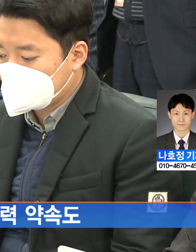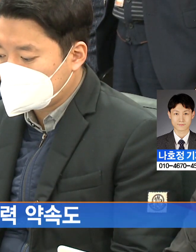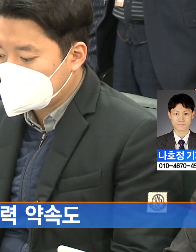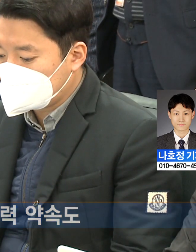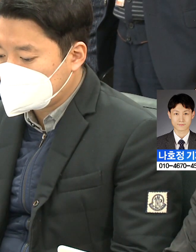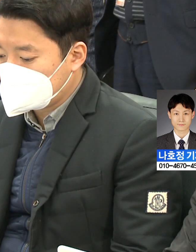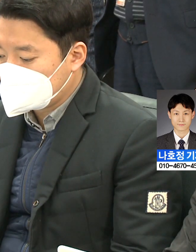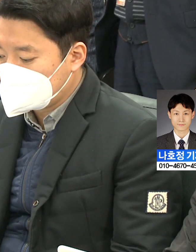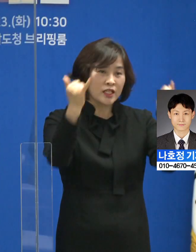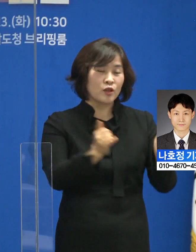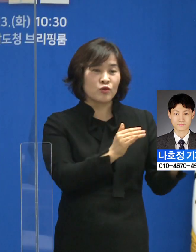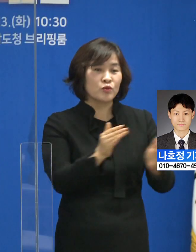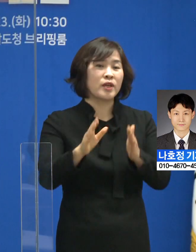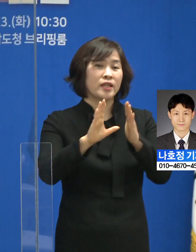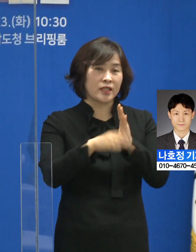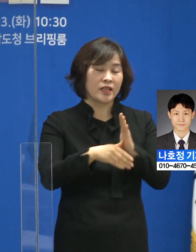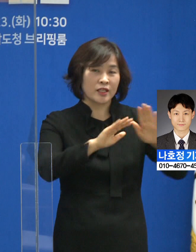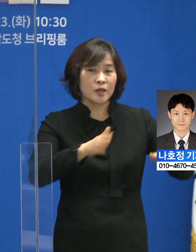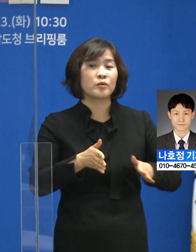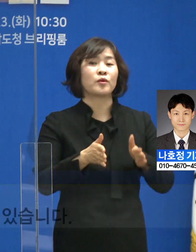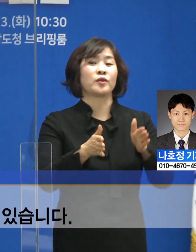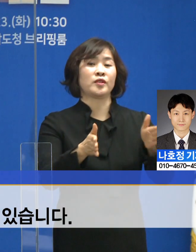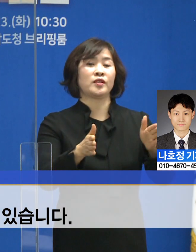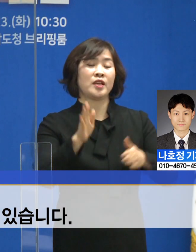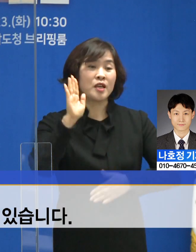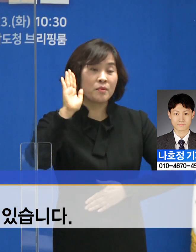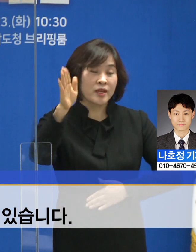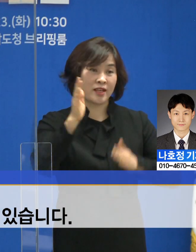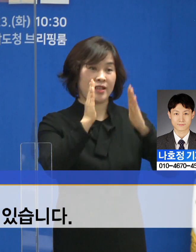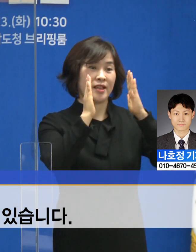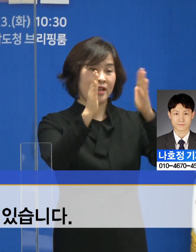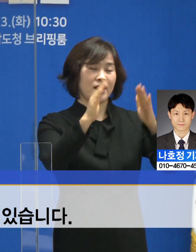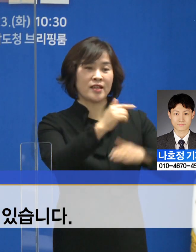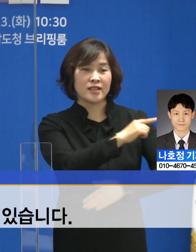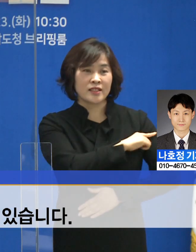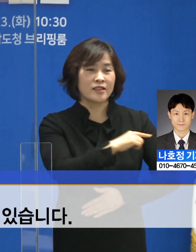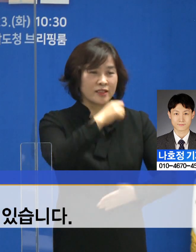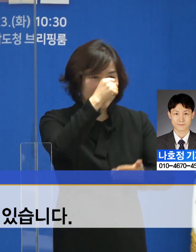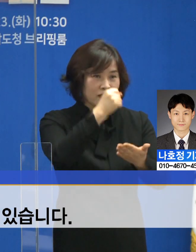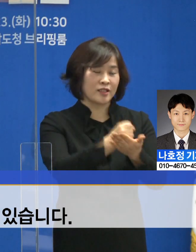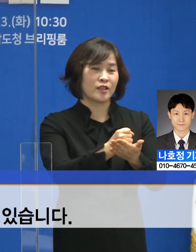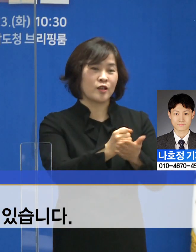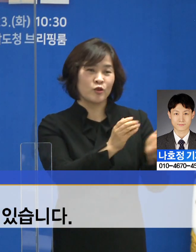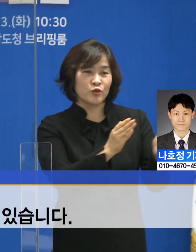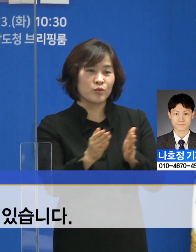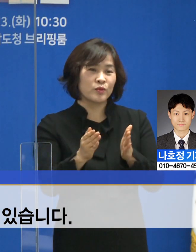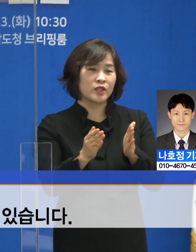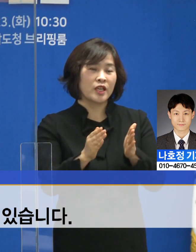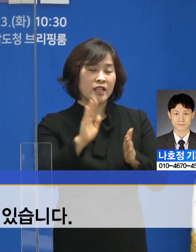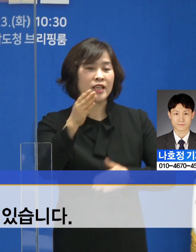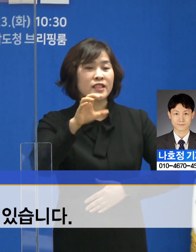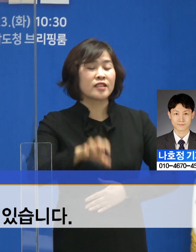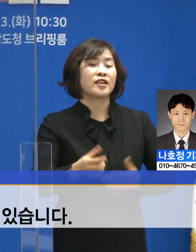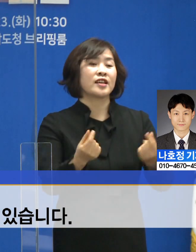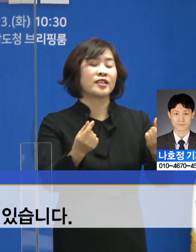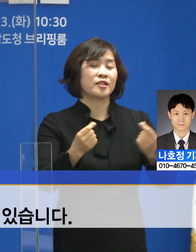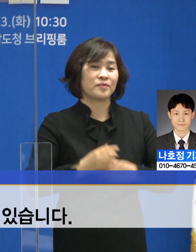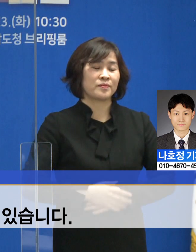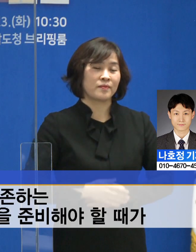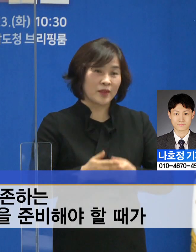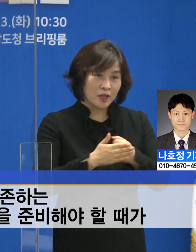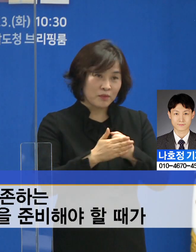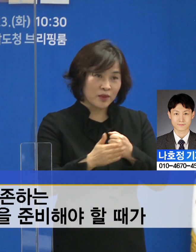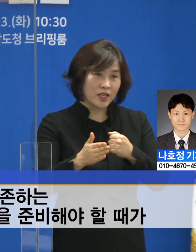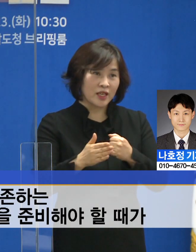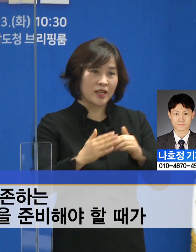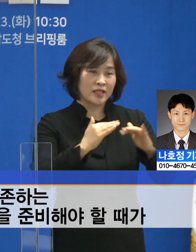나서기로 있습니다 전라남도는 미래를 향한 가장 최적으로 준비된 지역이 될 수 있습니다 따라서